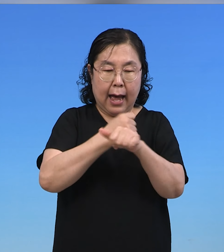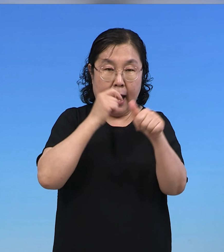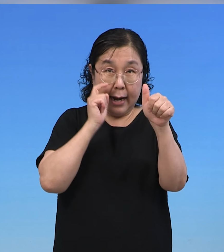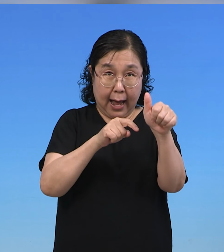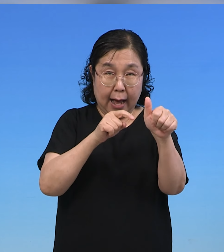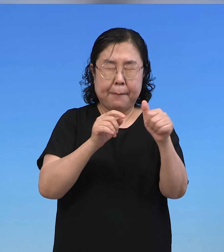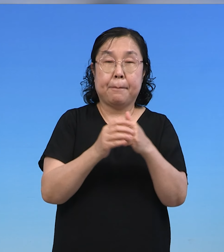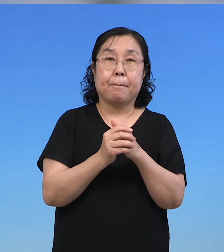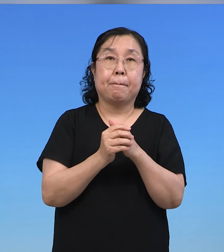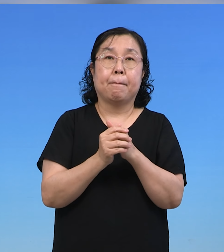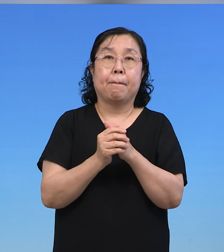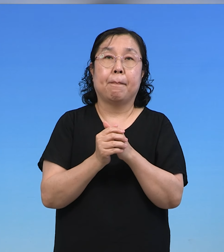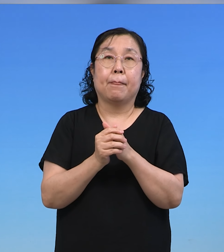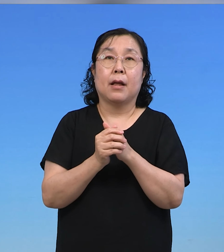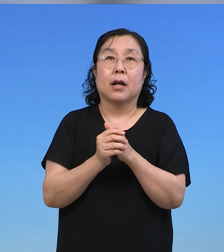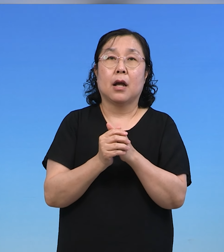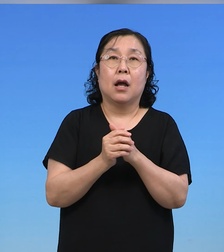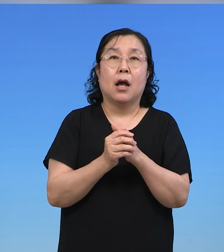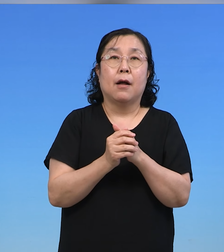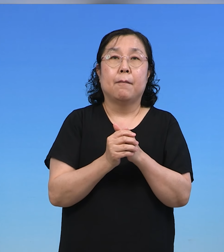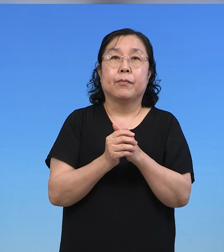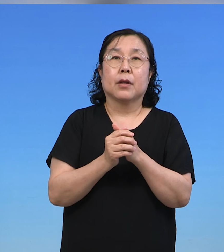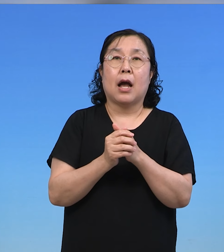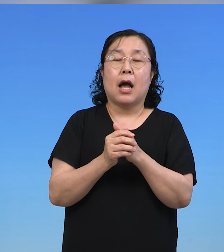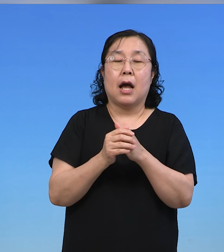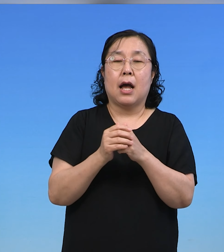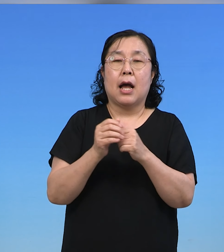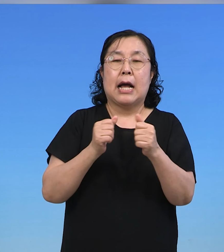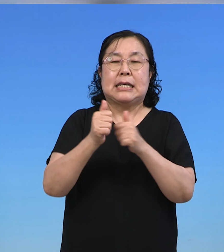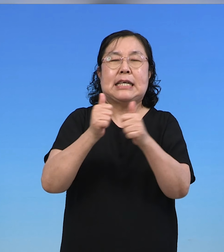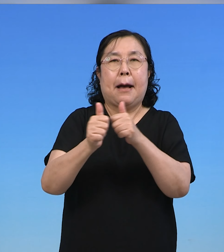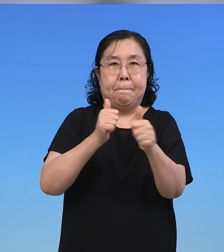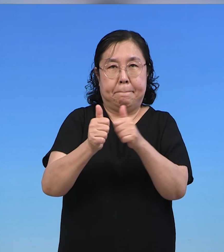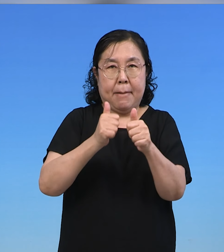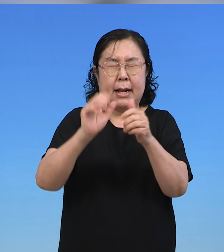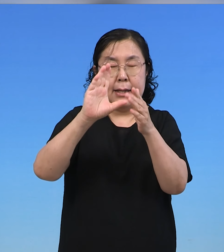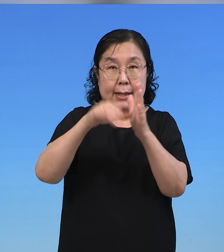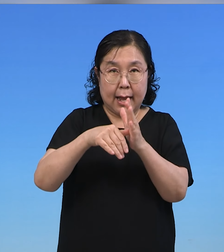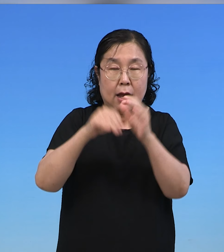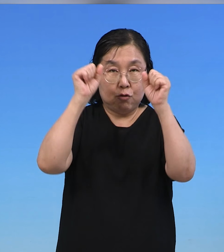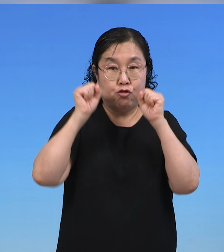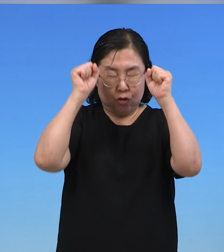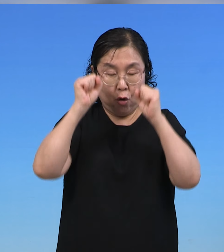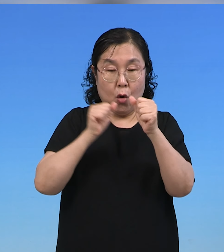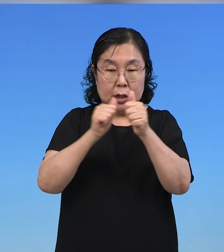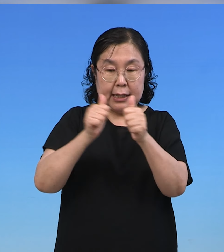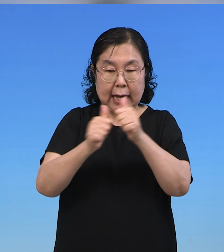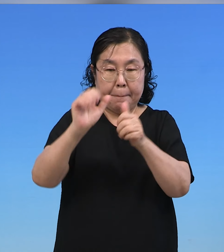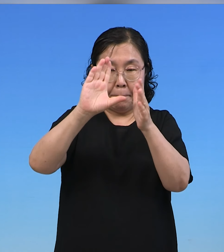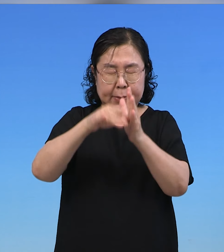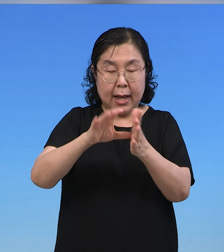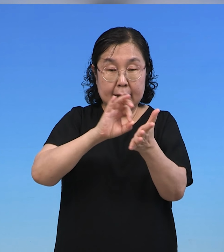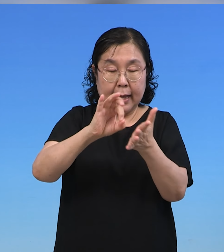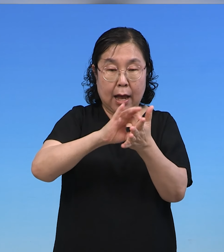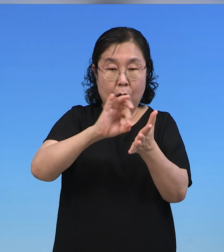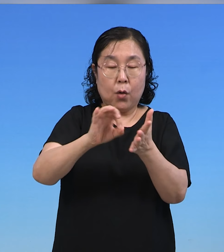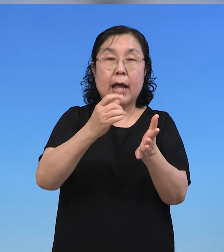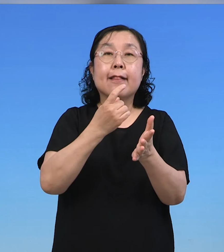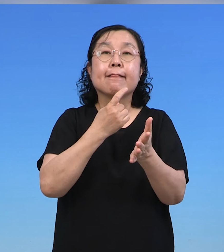사도 바울이 지금 운동 경기 때 사용하는 단어를 가지고 이걸 설명하는데요, 이 브라피오라는 이 단어는